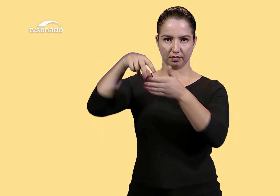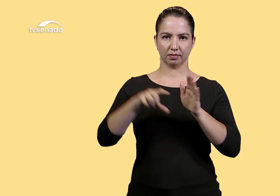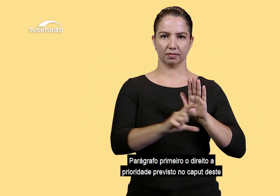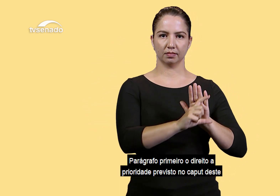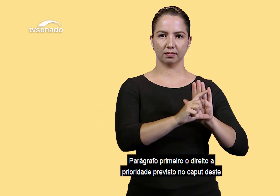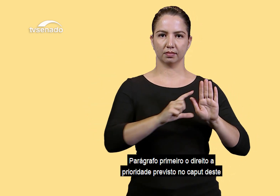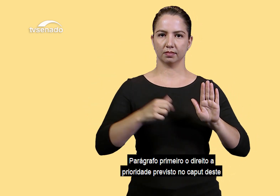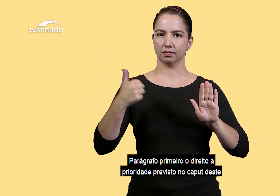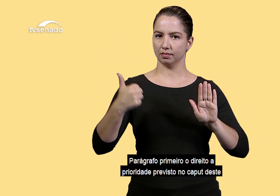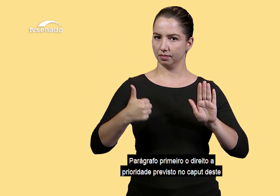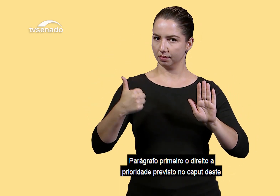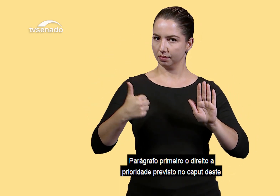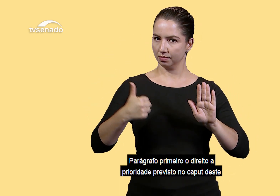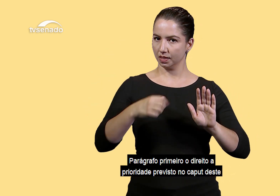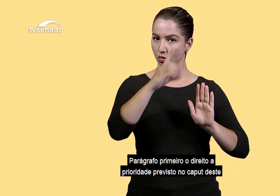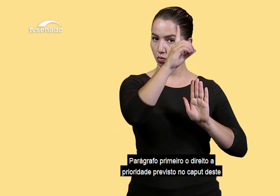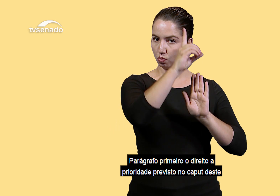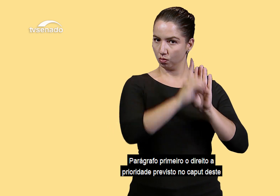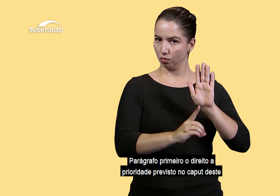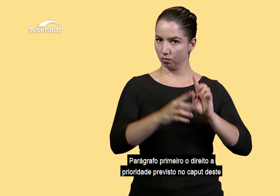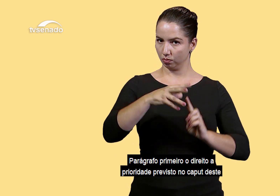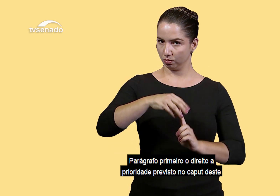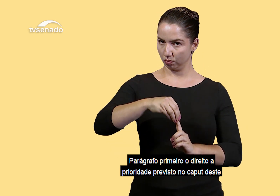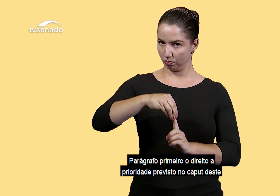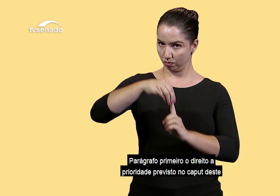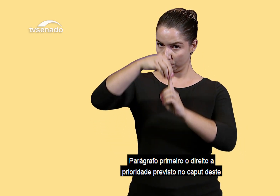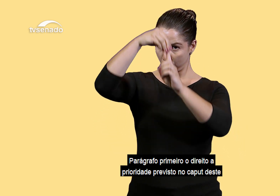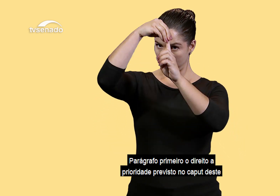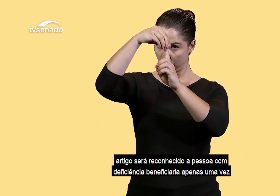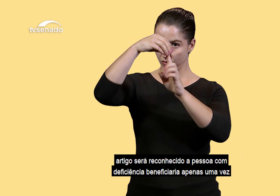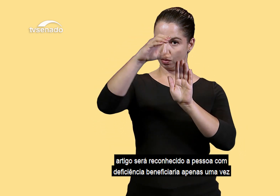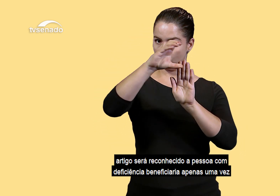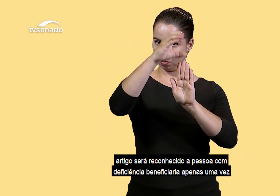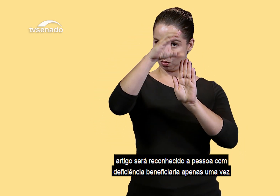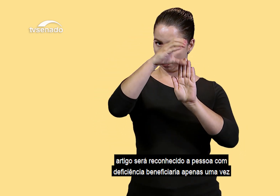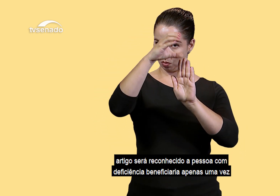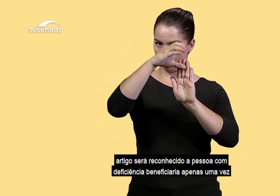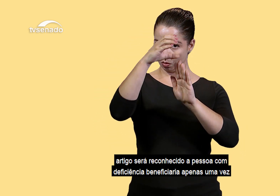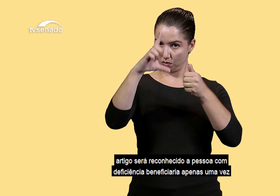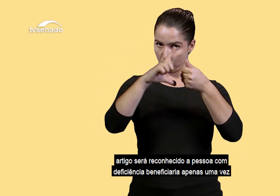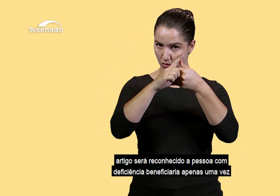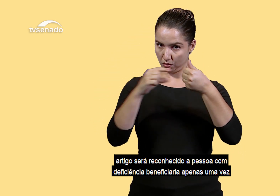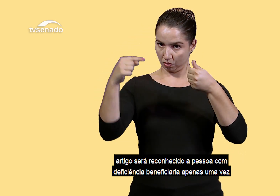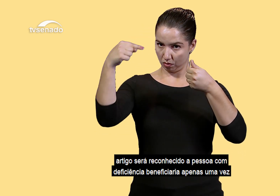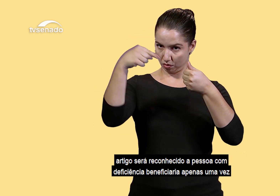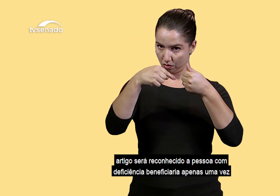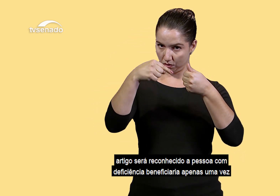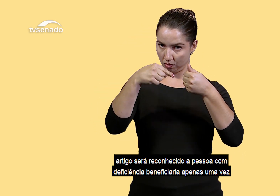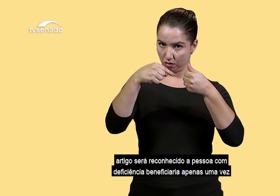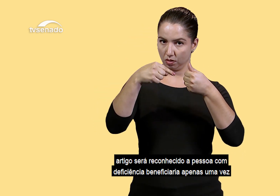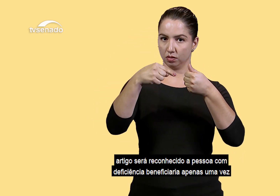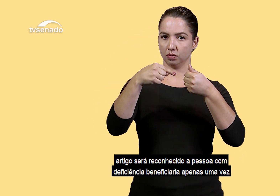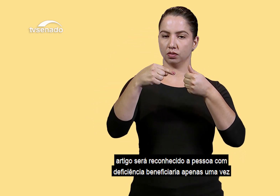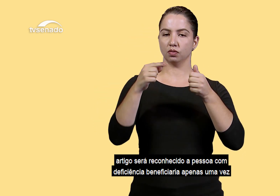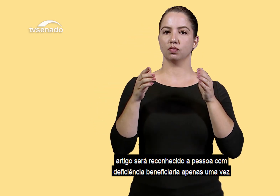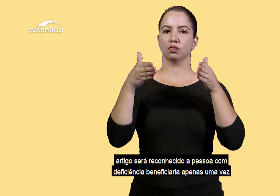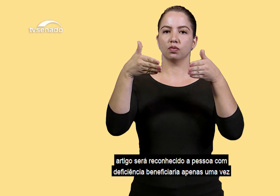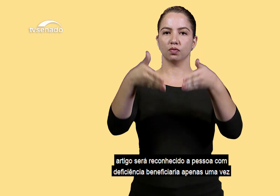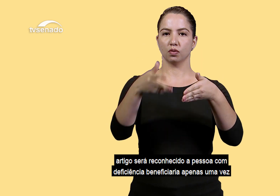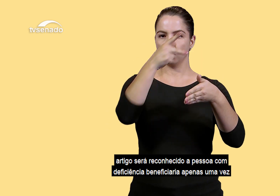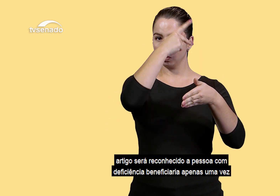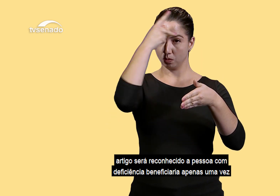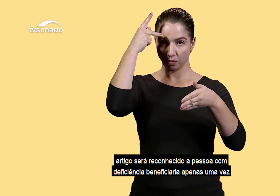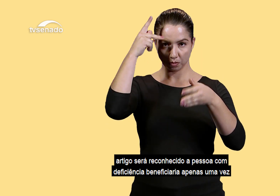Parágrafo 1º. O direito à prioridade previsto no CAPT deste artigo será reconhecido a pessoa com